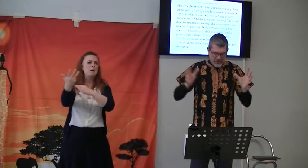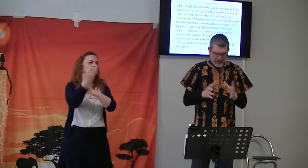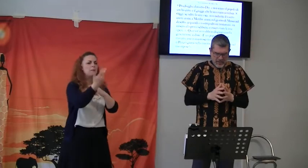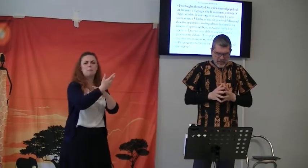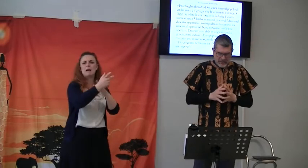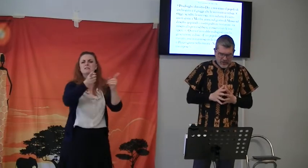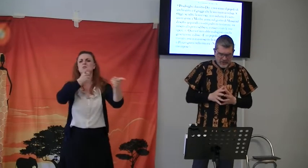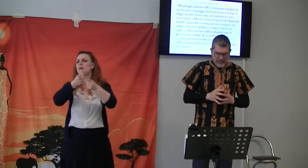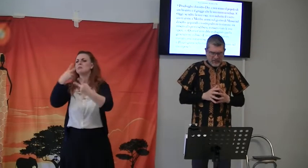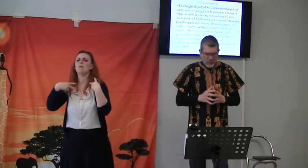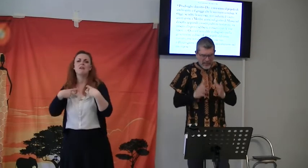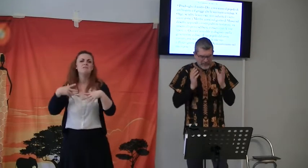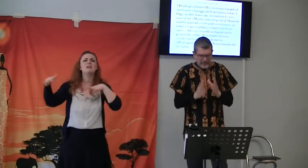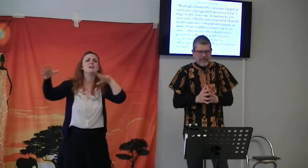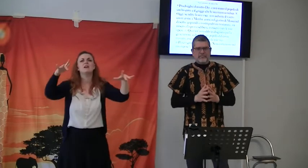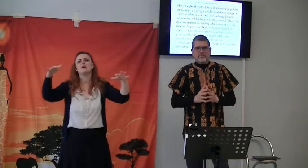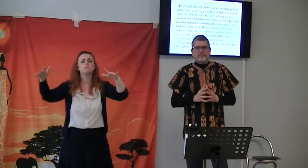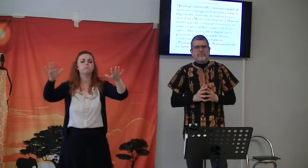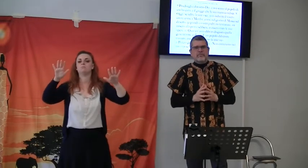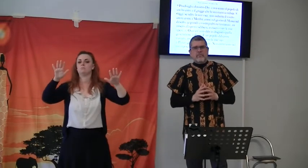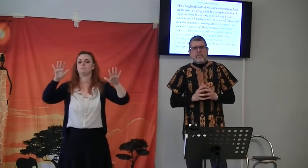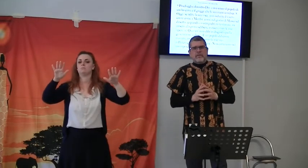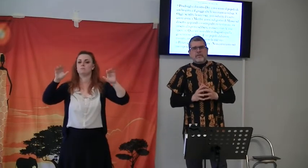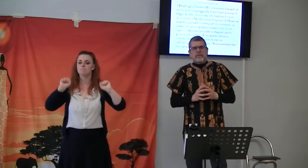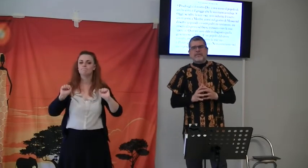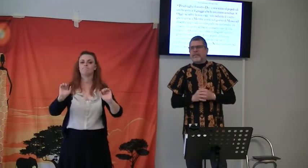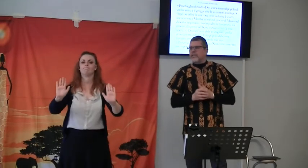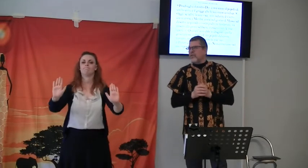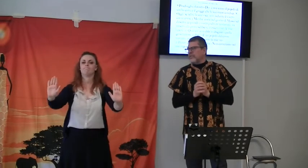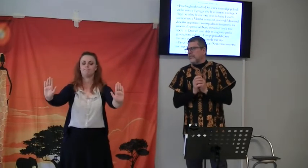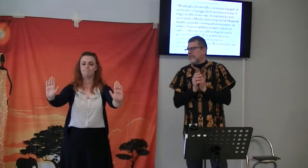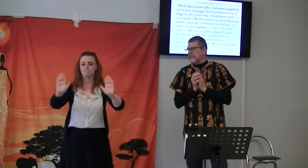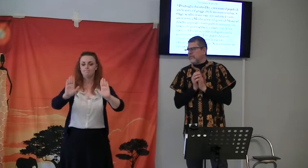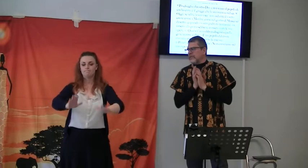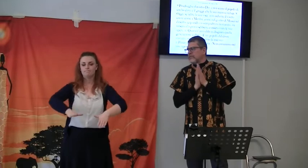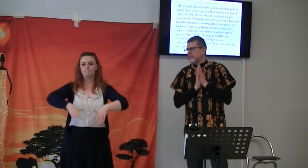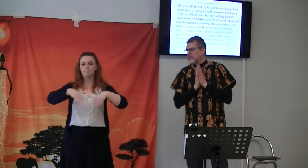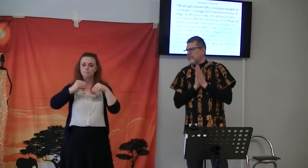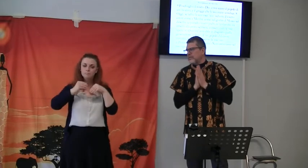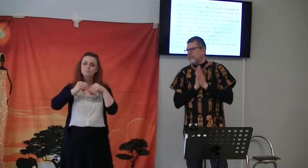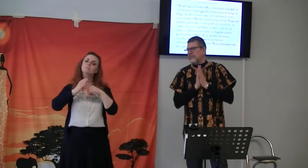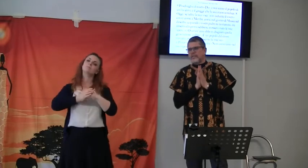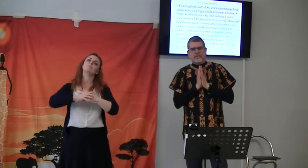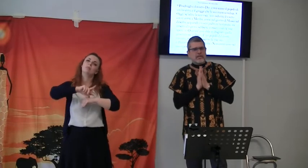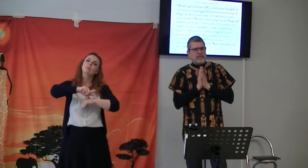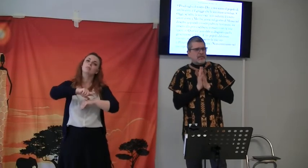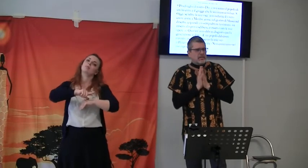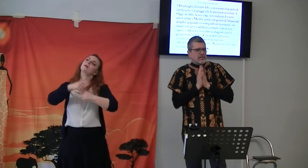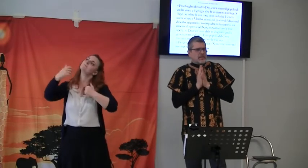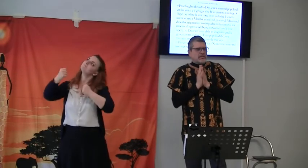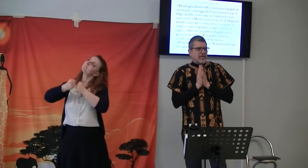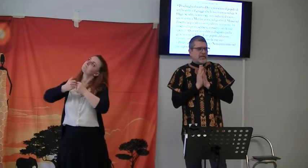vita, eccetera, delle circostanze. No, prendi del tempo. E se noi non abbiamo trascurato questo aspetto, fratelli e